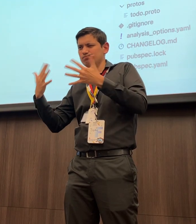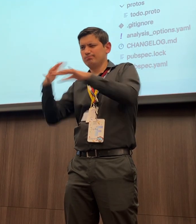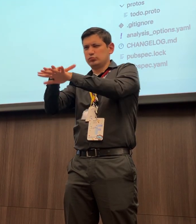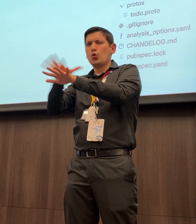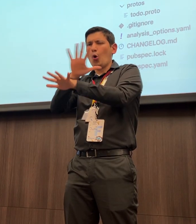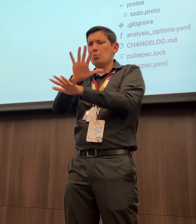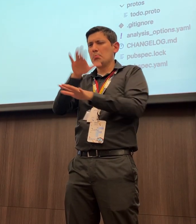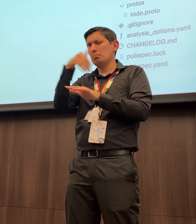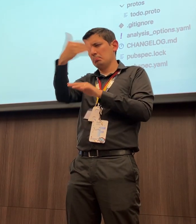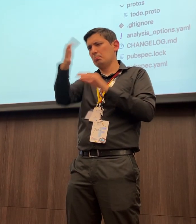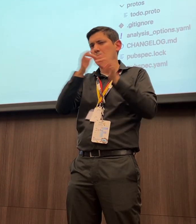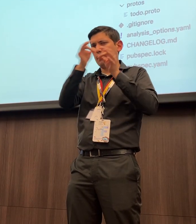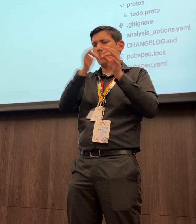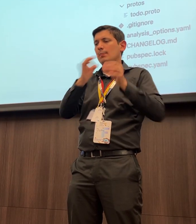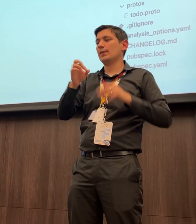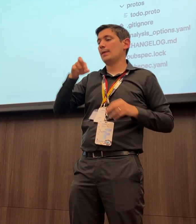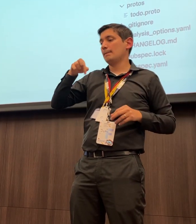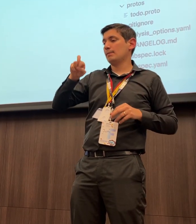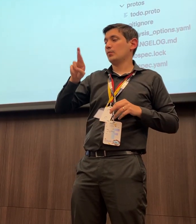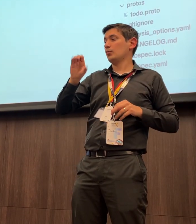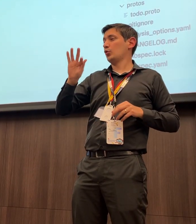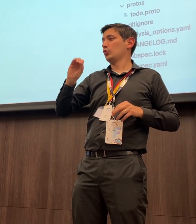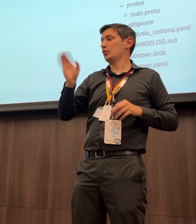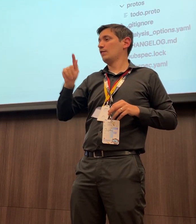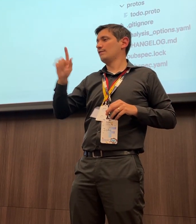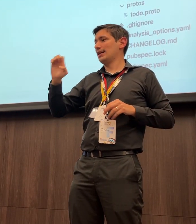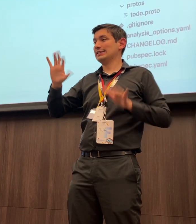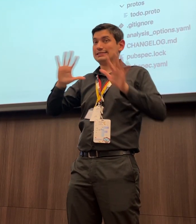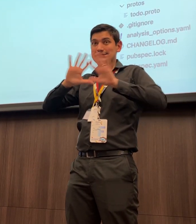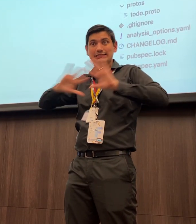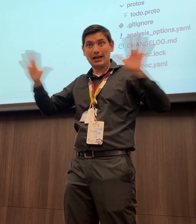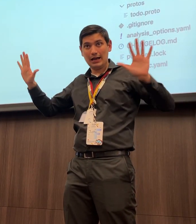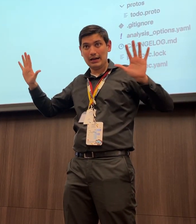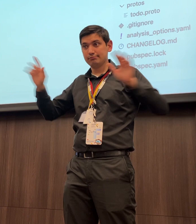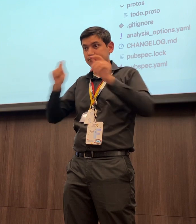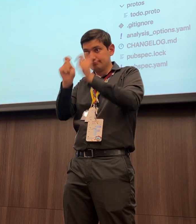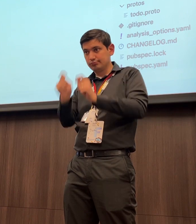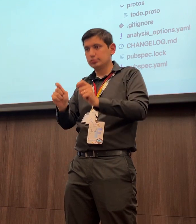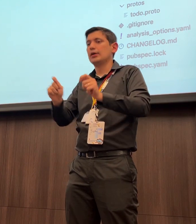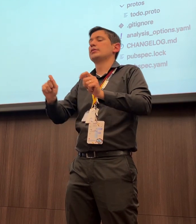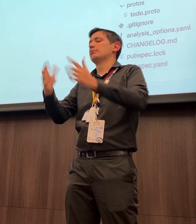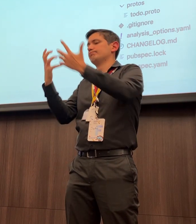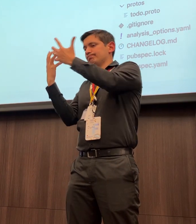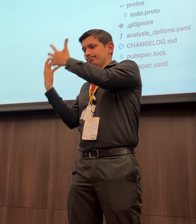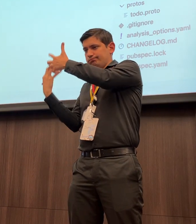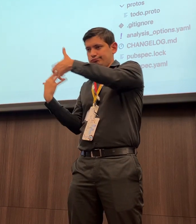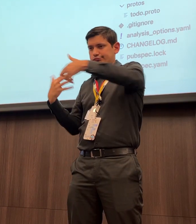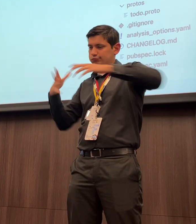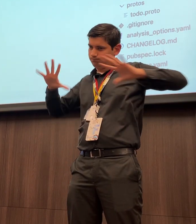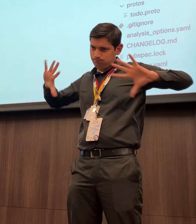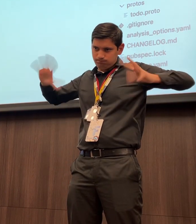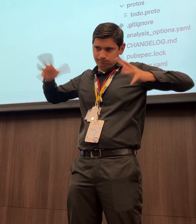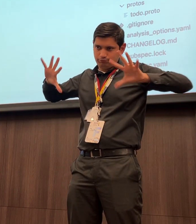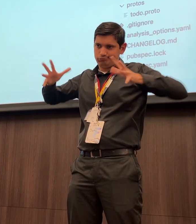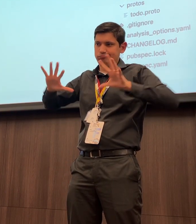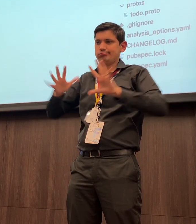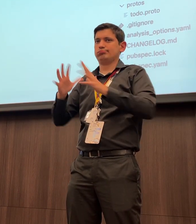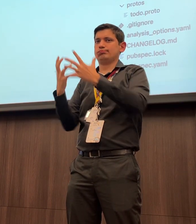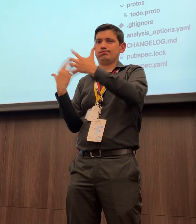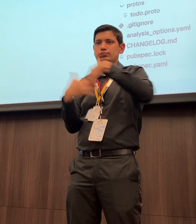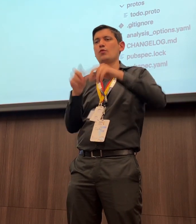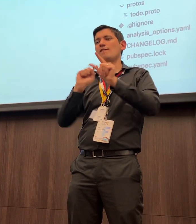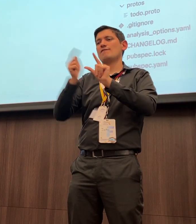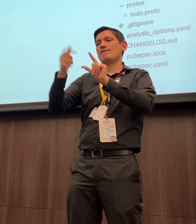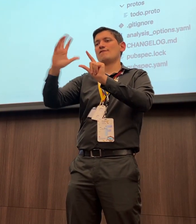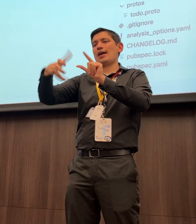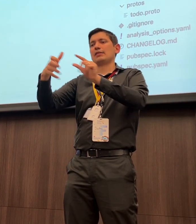Básicamente, una vez que tenemos definido estos protofiles, tenemos que compilarlos para que justamente se genere ese código del lado del backend